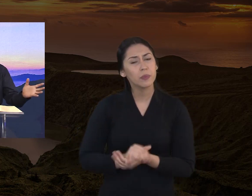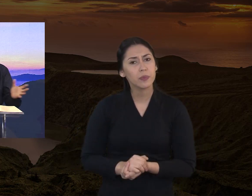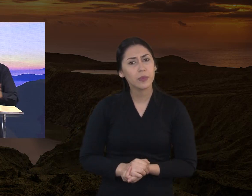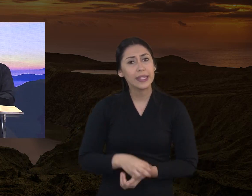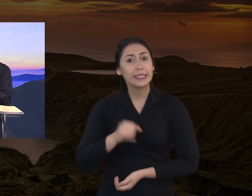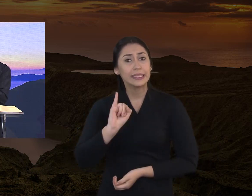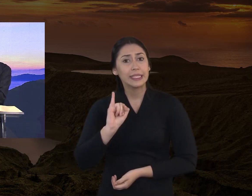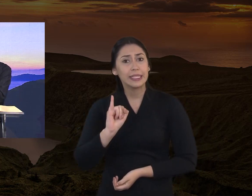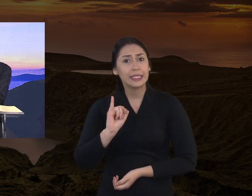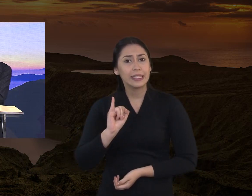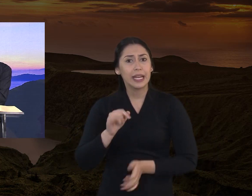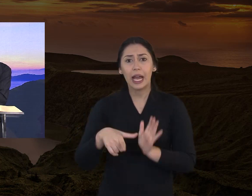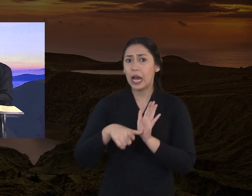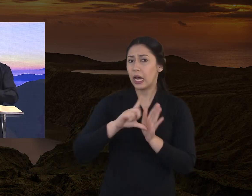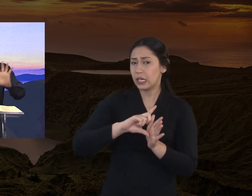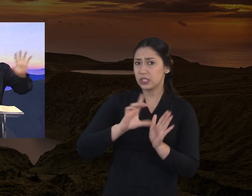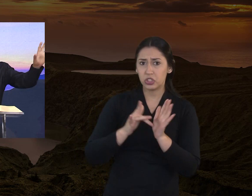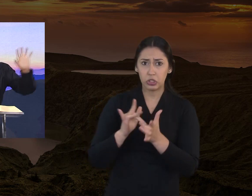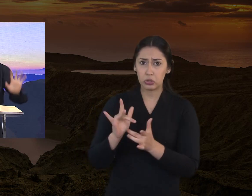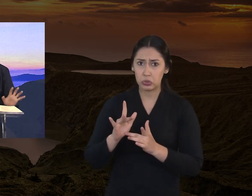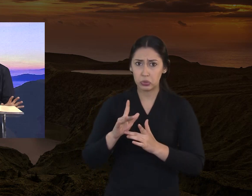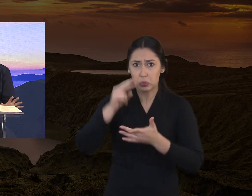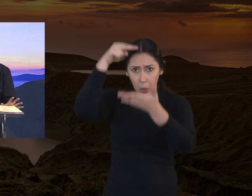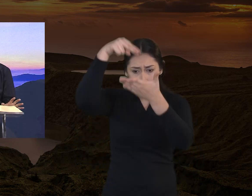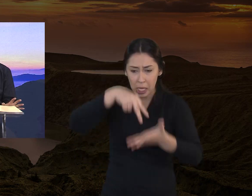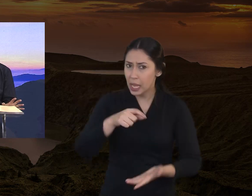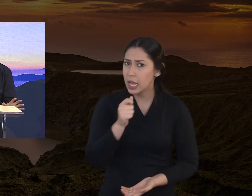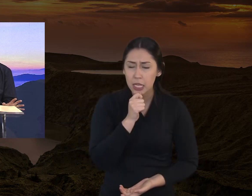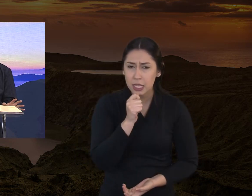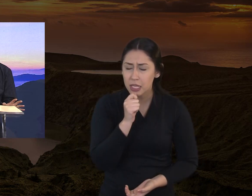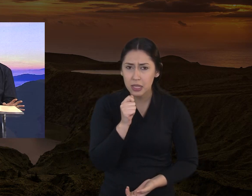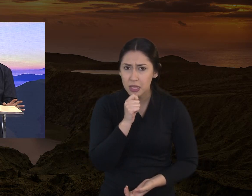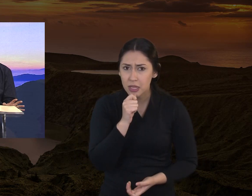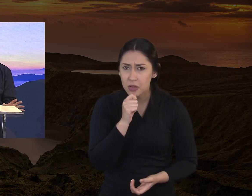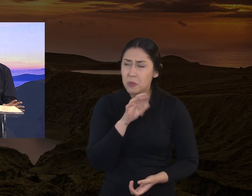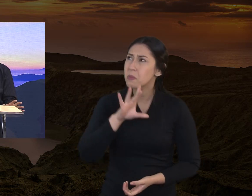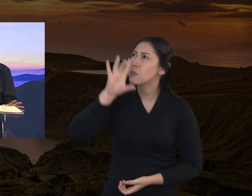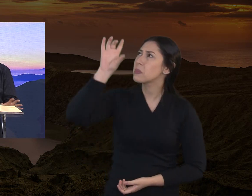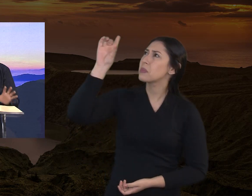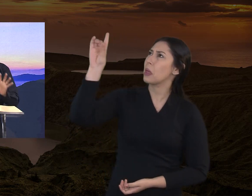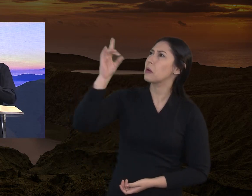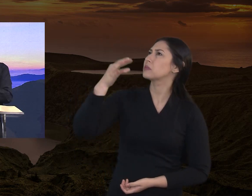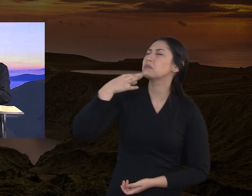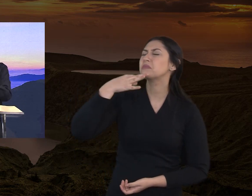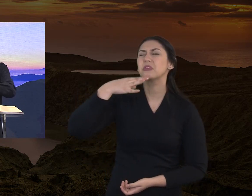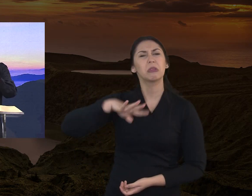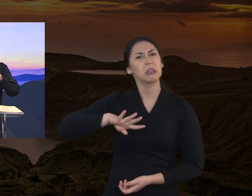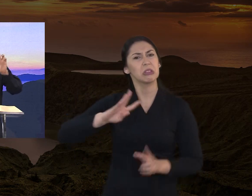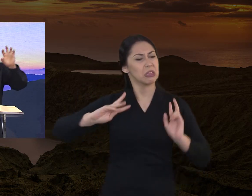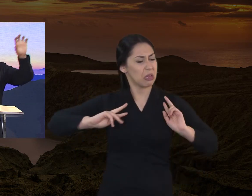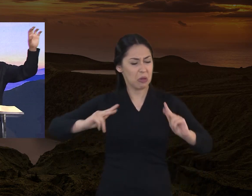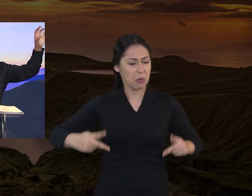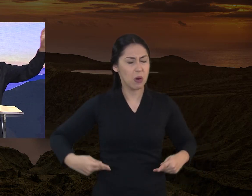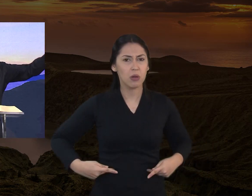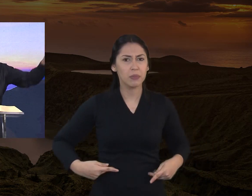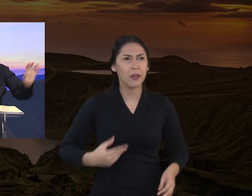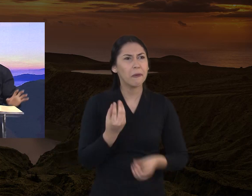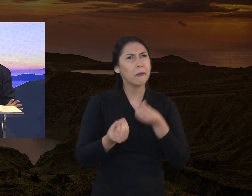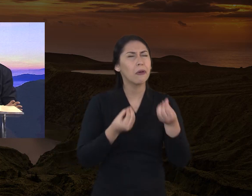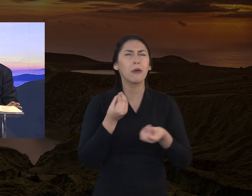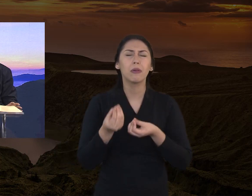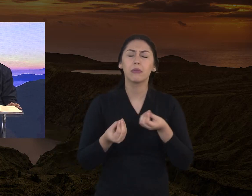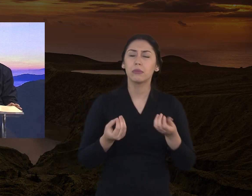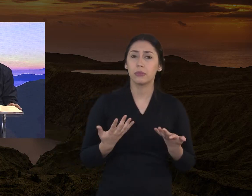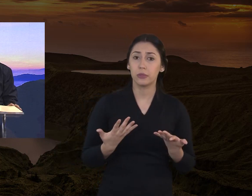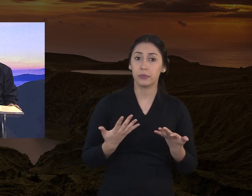antes de Jesus se tornar um homem, Deus não conhecia quem é o homem, Como Cristo pode ter sido o